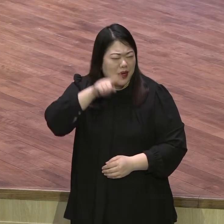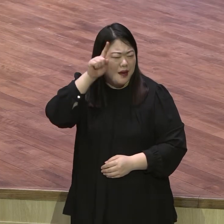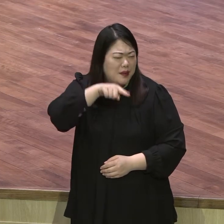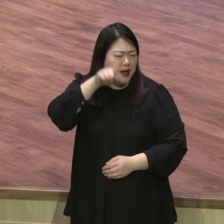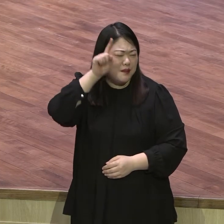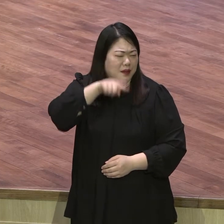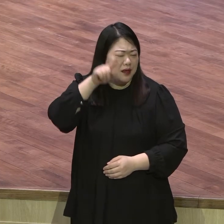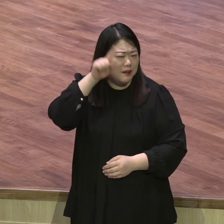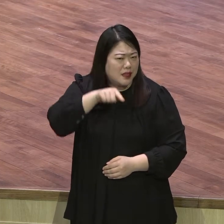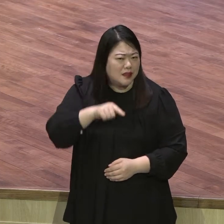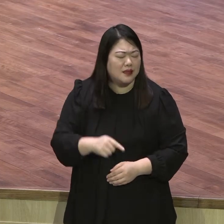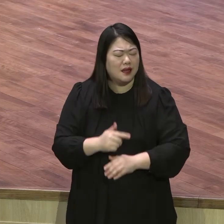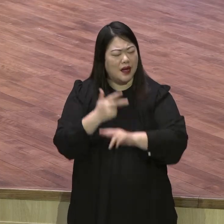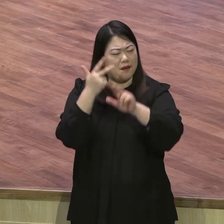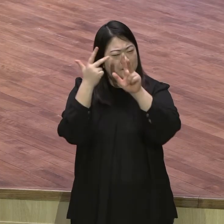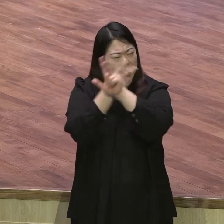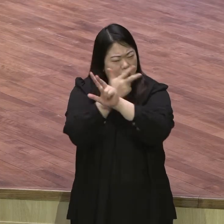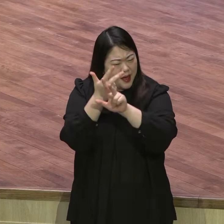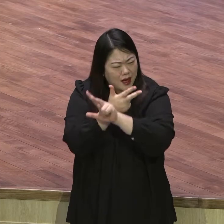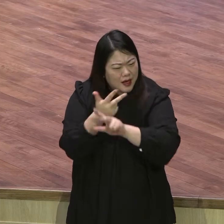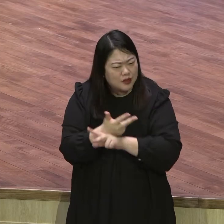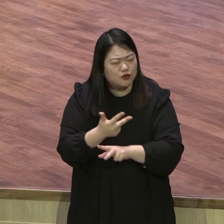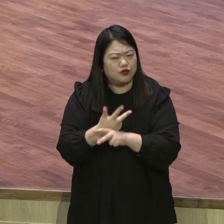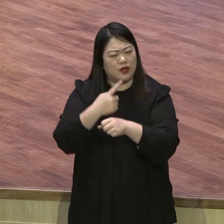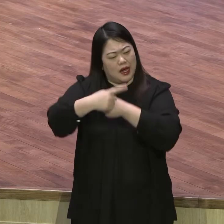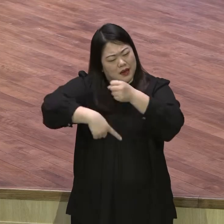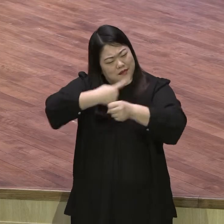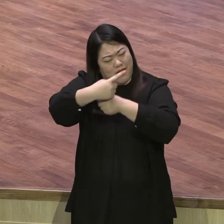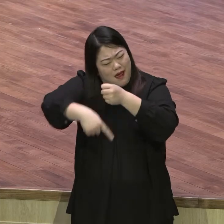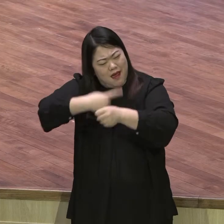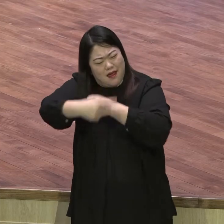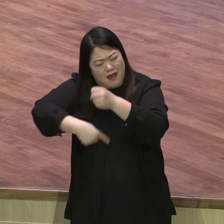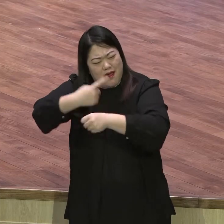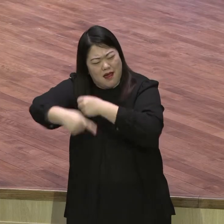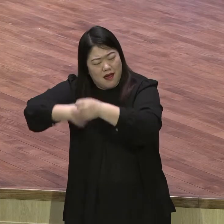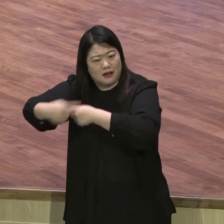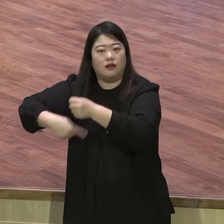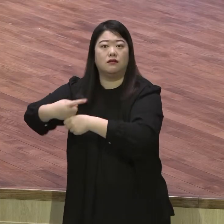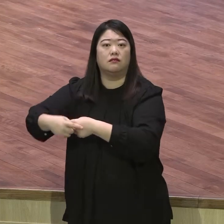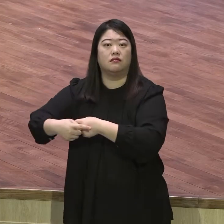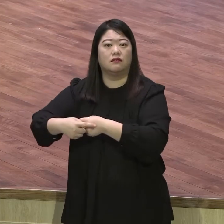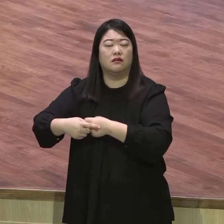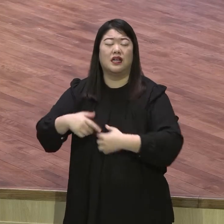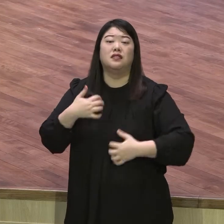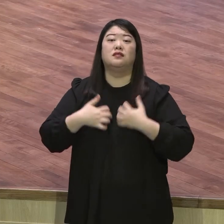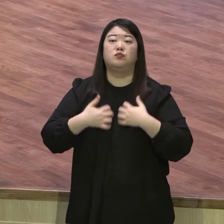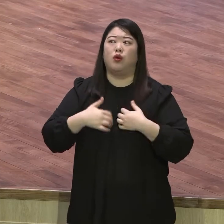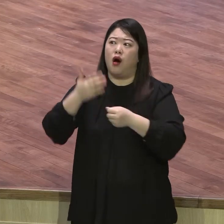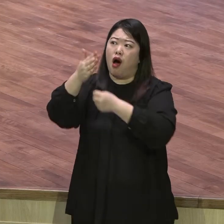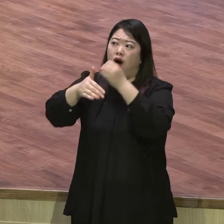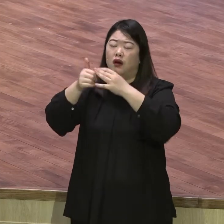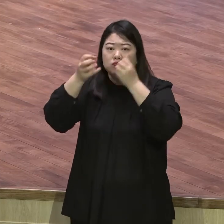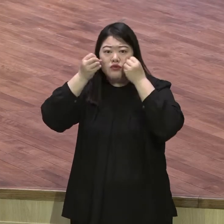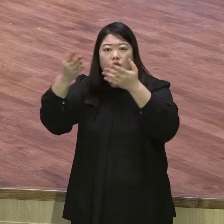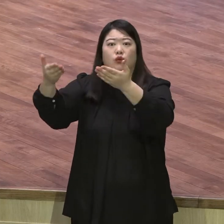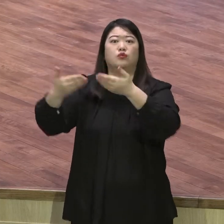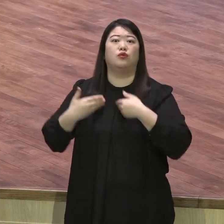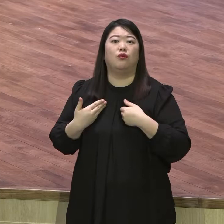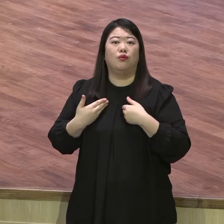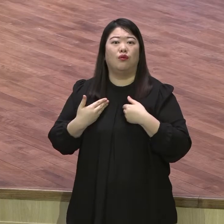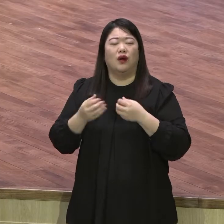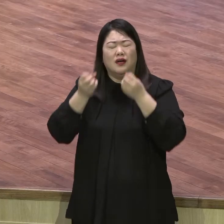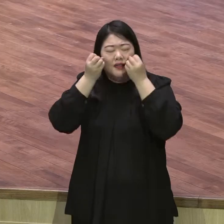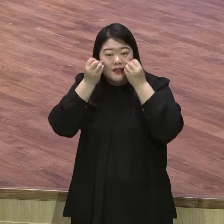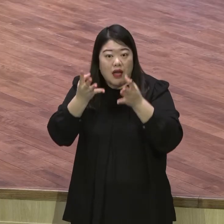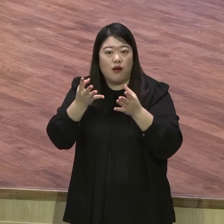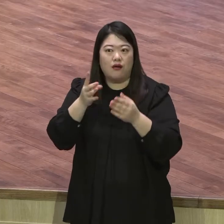매일매일, 매주매주 하나님이 날짜를 주시고 주일을 주시고 매달 달을 주시고 해를 주잖아요. 새로운 표, 새로운